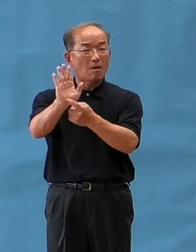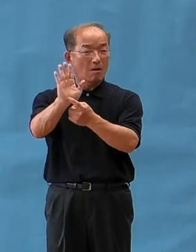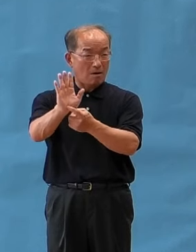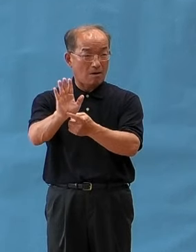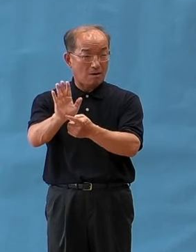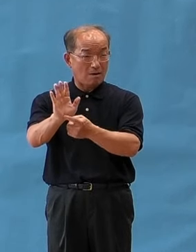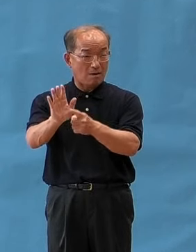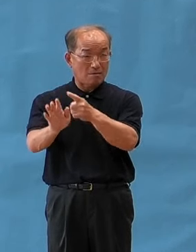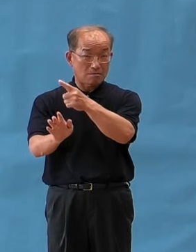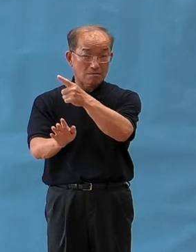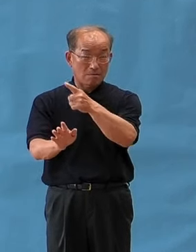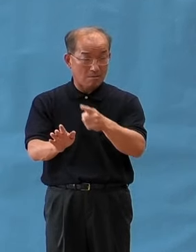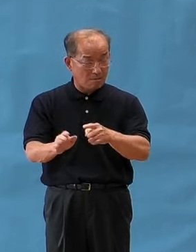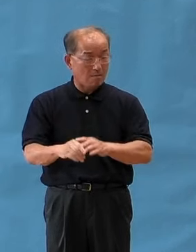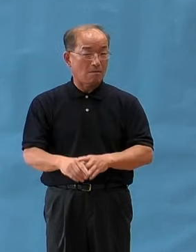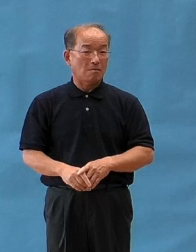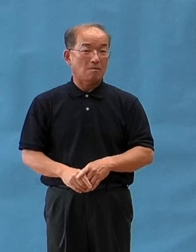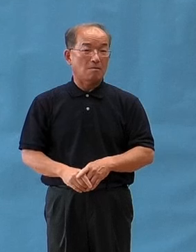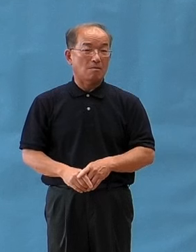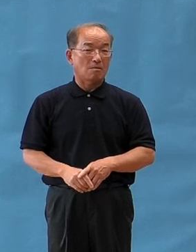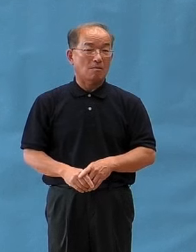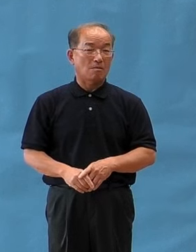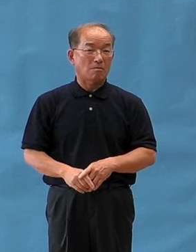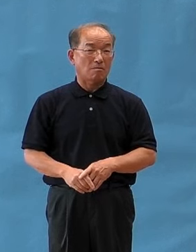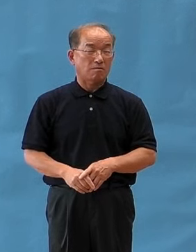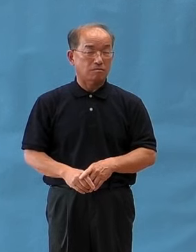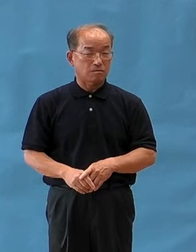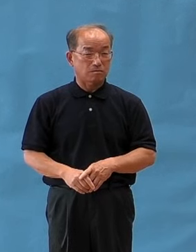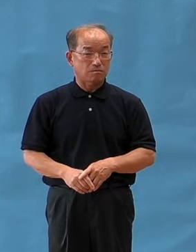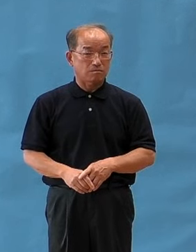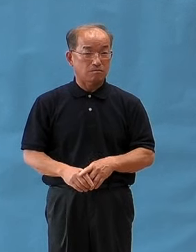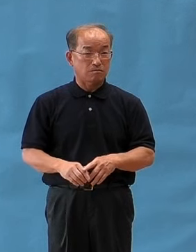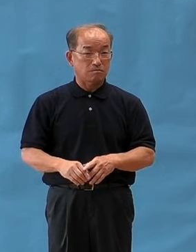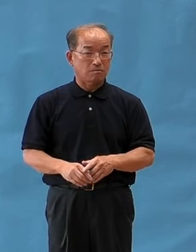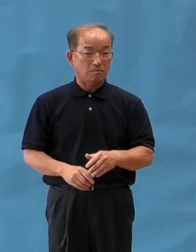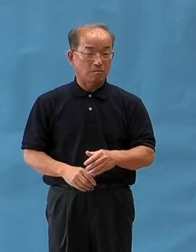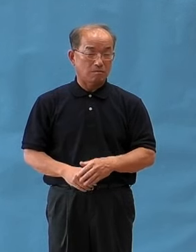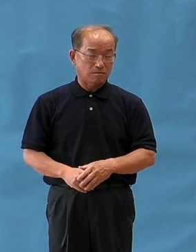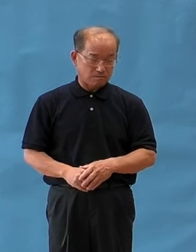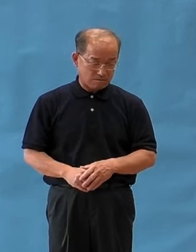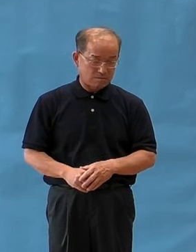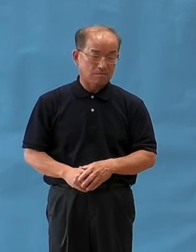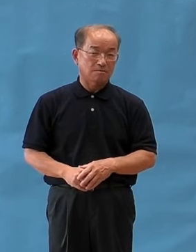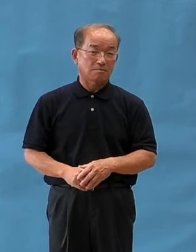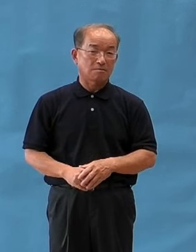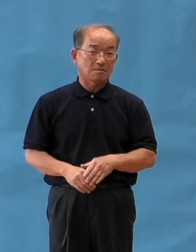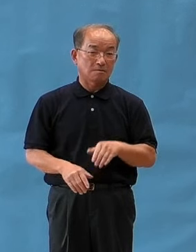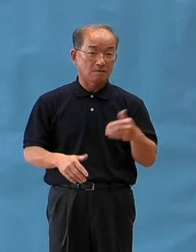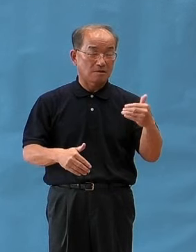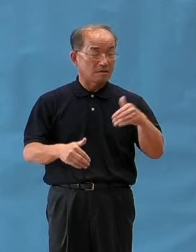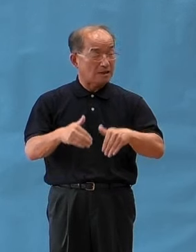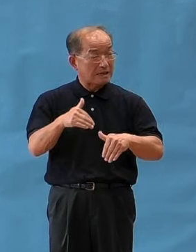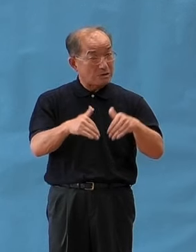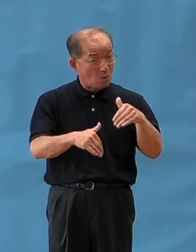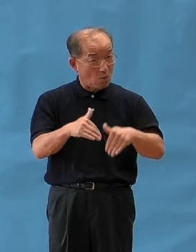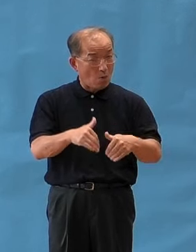ちゃったら、勝ちようがない。どうやって勝つん、どうやってその、選挙勝ち抜くんですか。